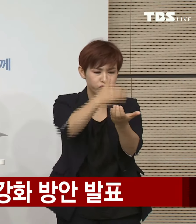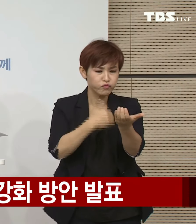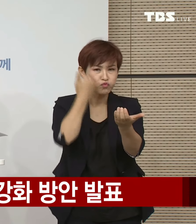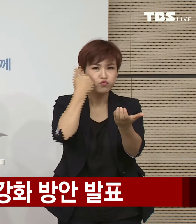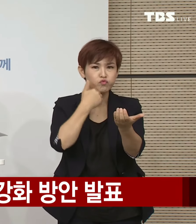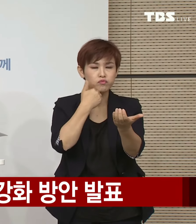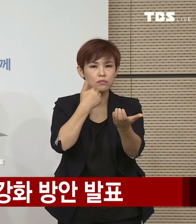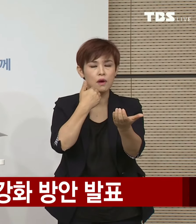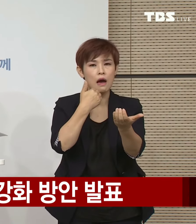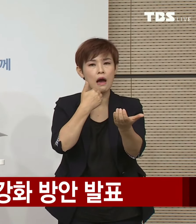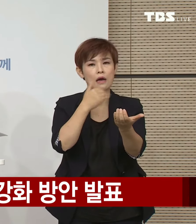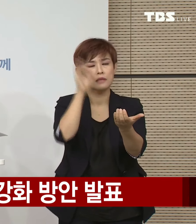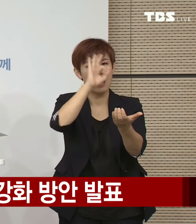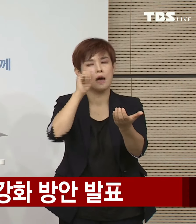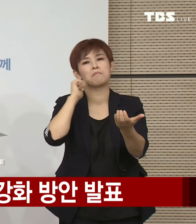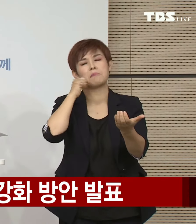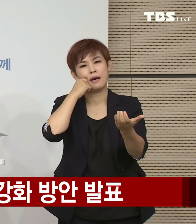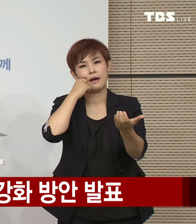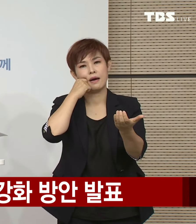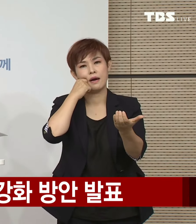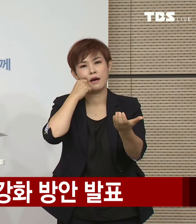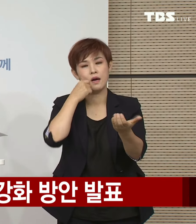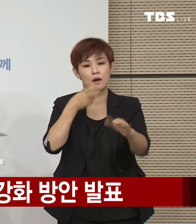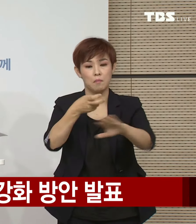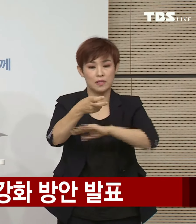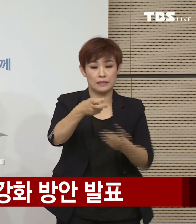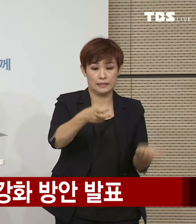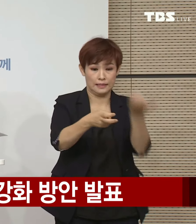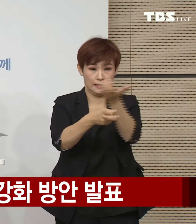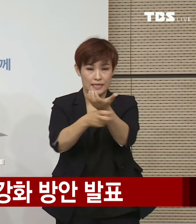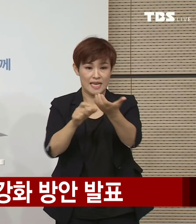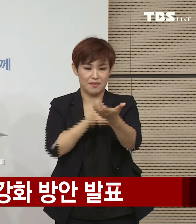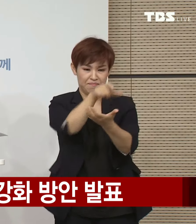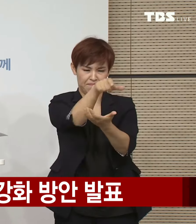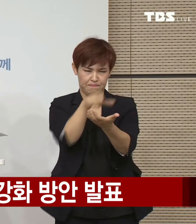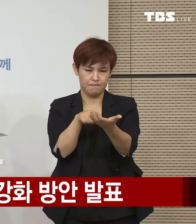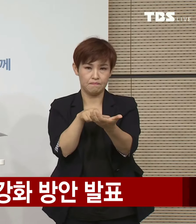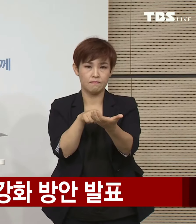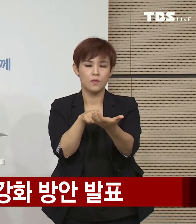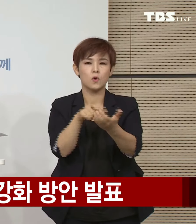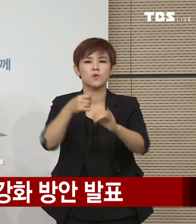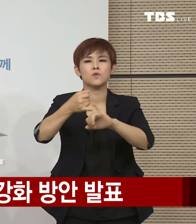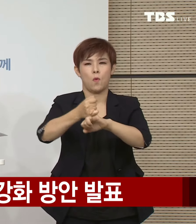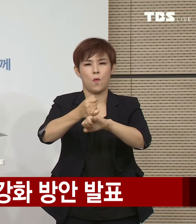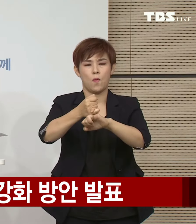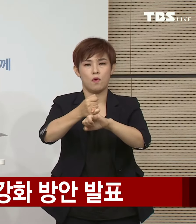고려하여 이러한 버스에 탑승객 명단 작성을 의무화하여